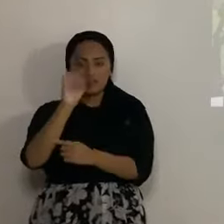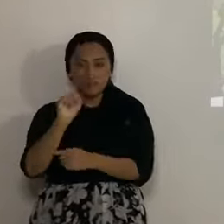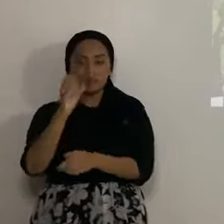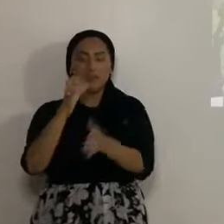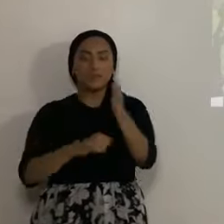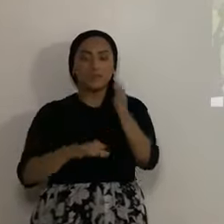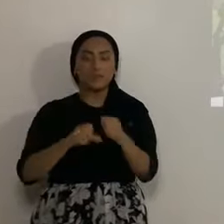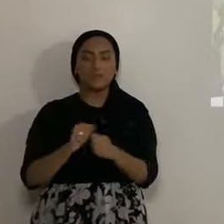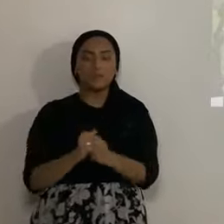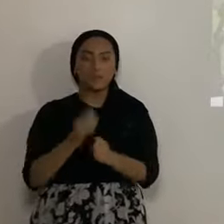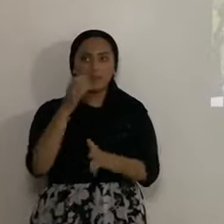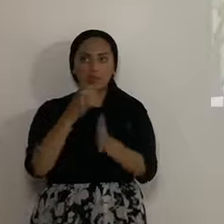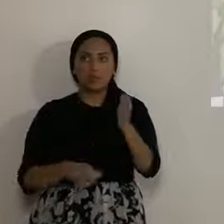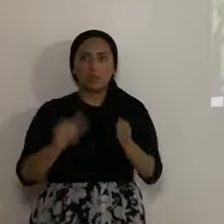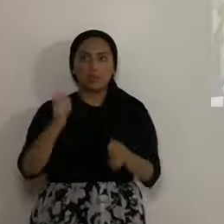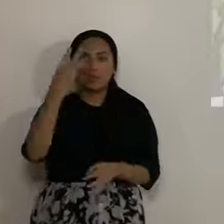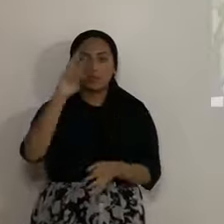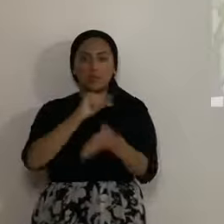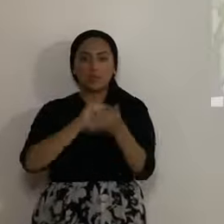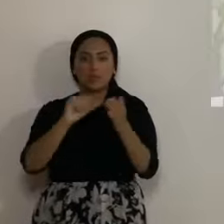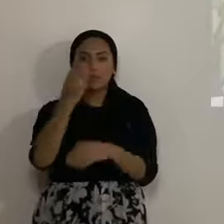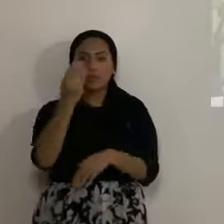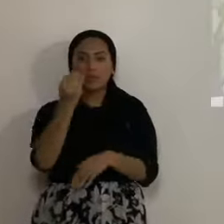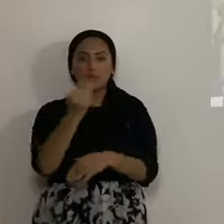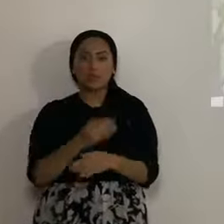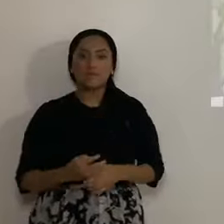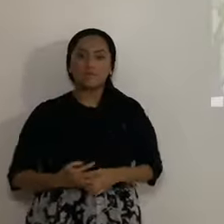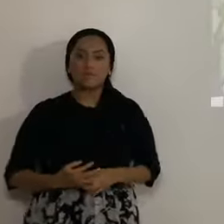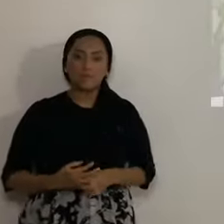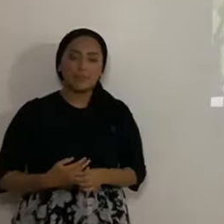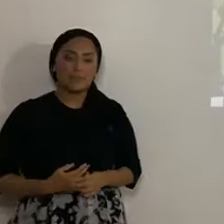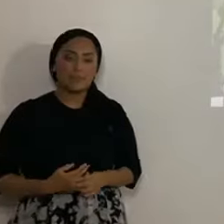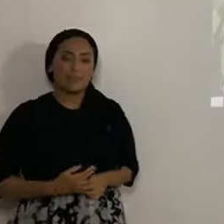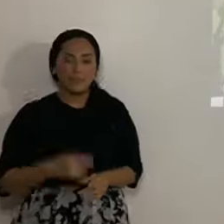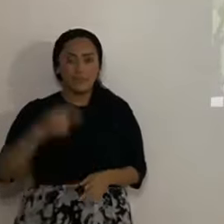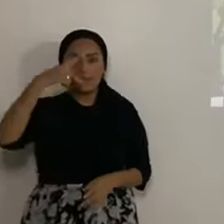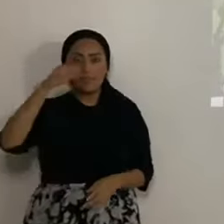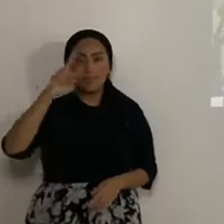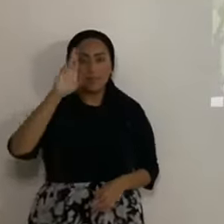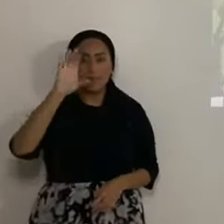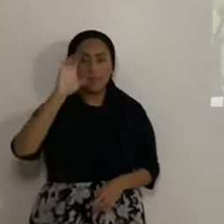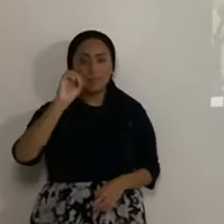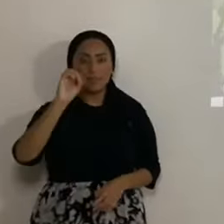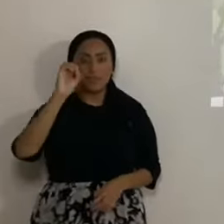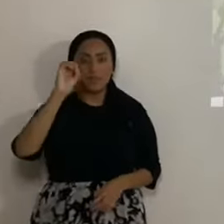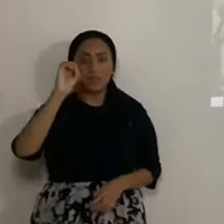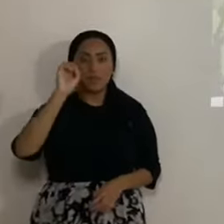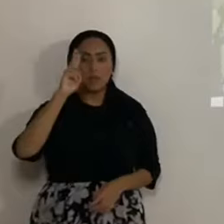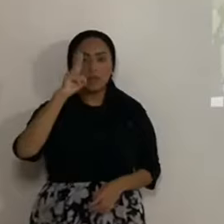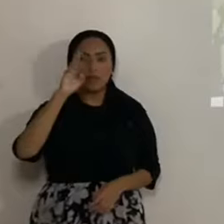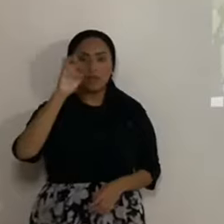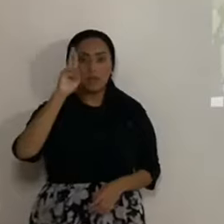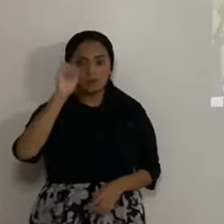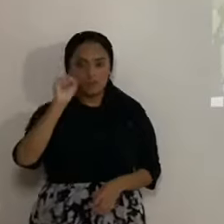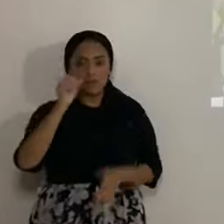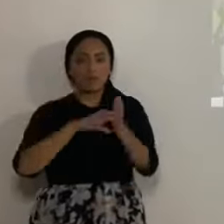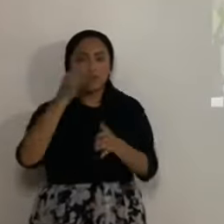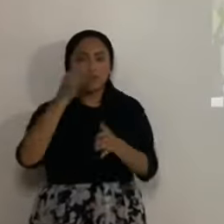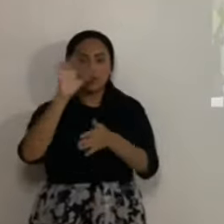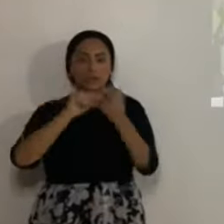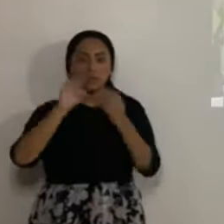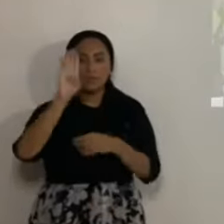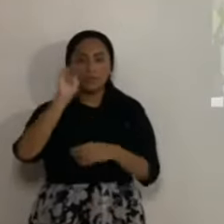Tanaj, en Proverbios 16, 14, por favor, abran su Tanaj, te estás gozando, pon los comentarios, porque los